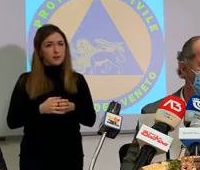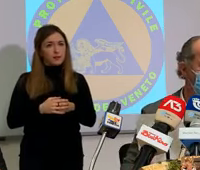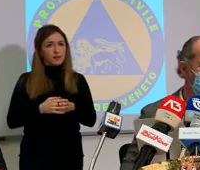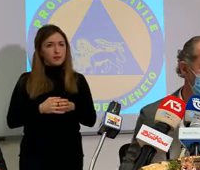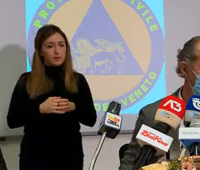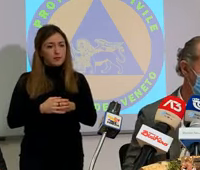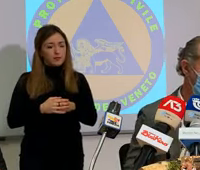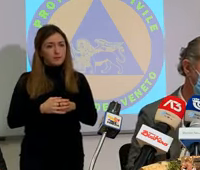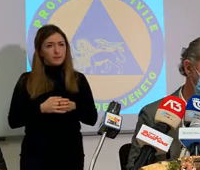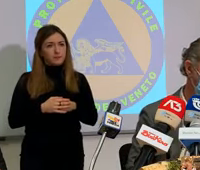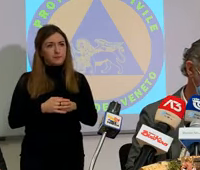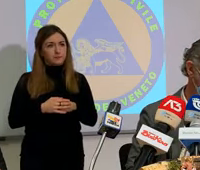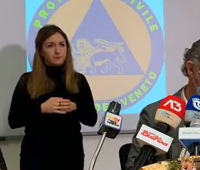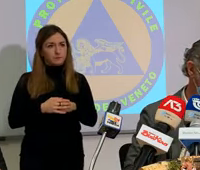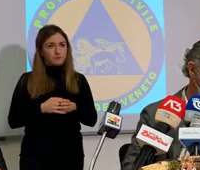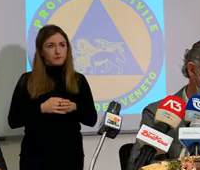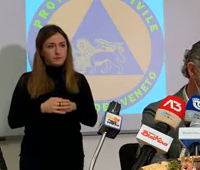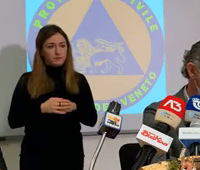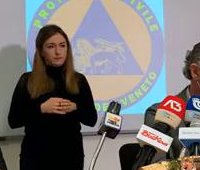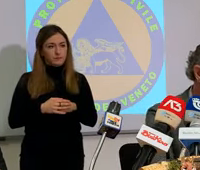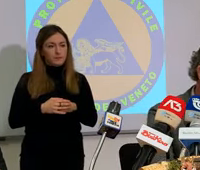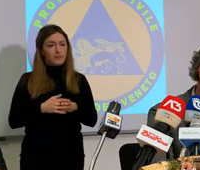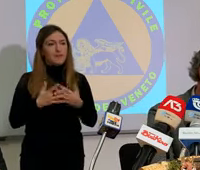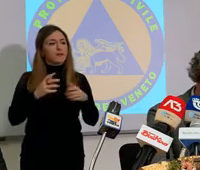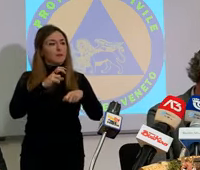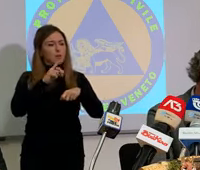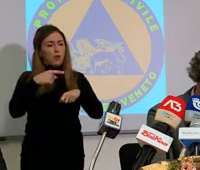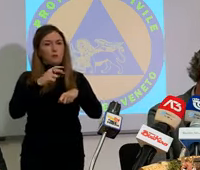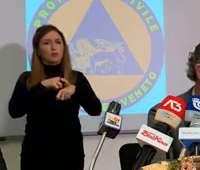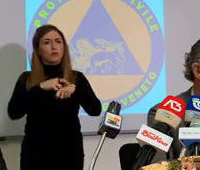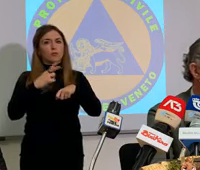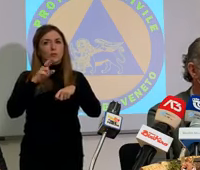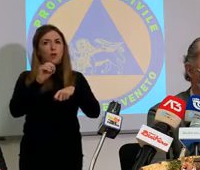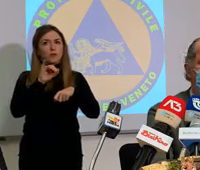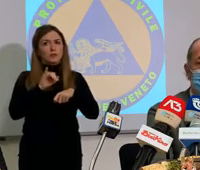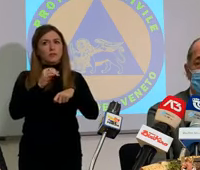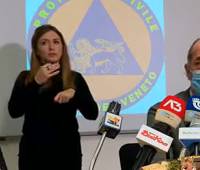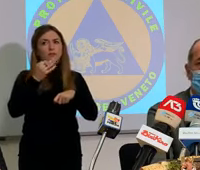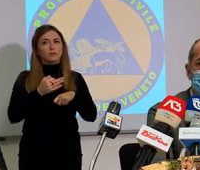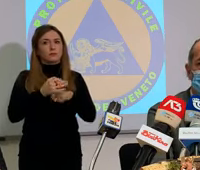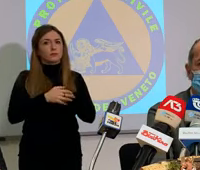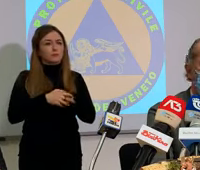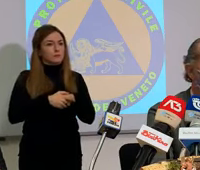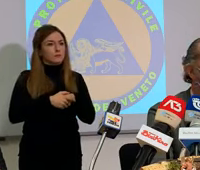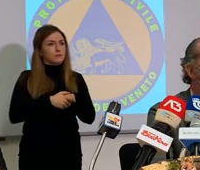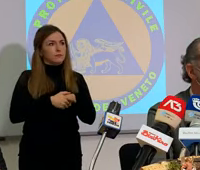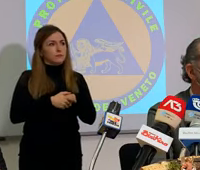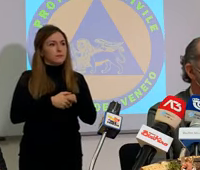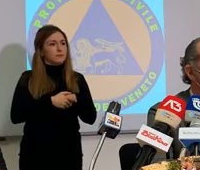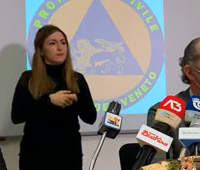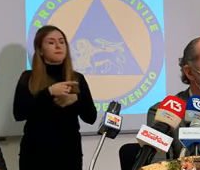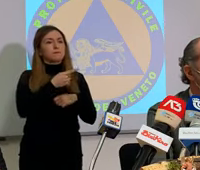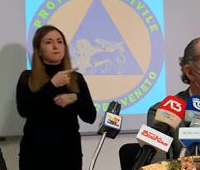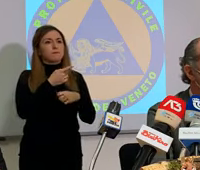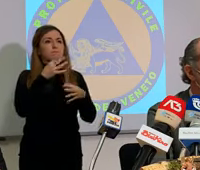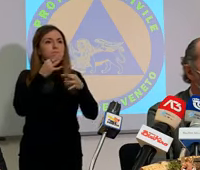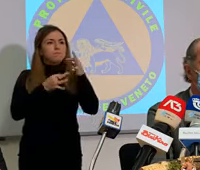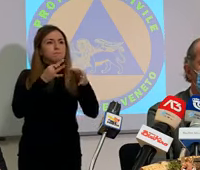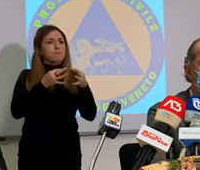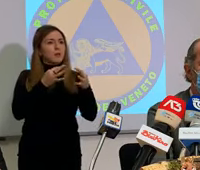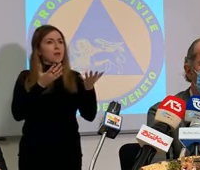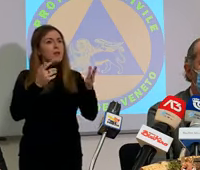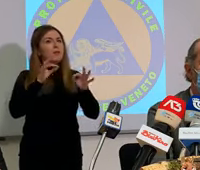contrazioni le necessità che abbiamo poi dottor rosie vi darà uno spaccato ad esempio di quello che sono le necessità delle terapie